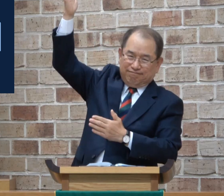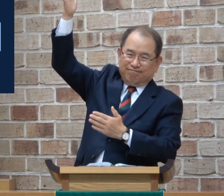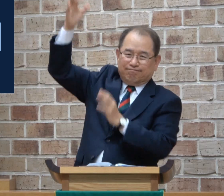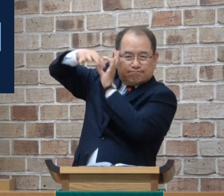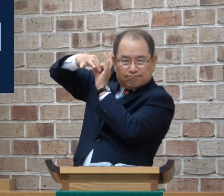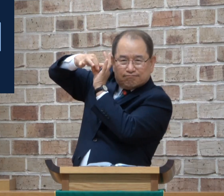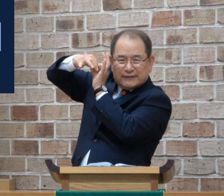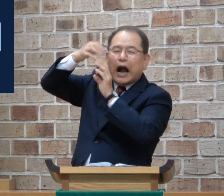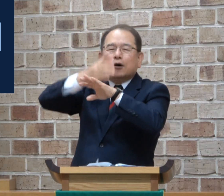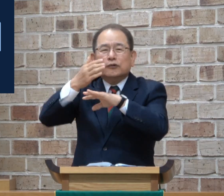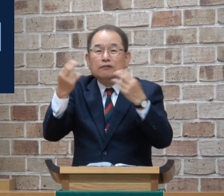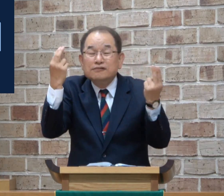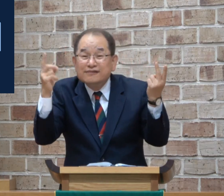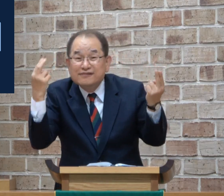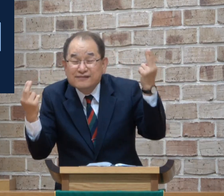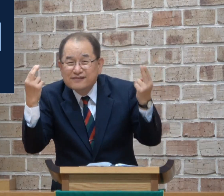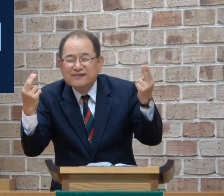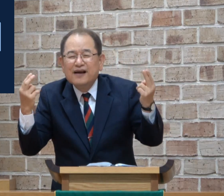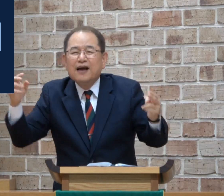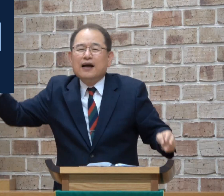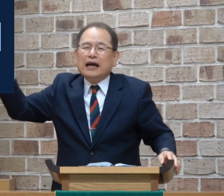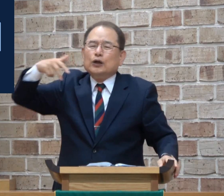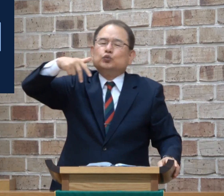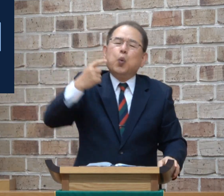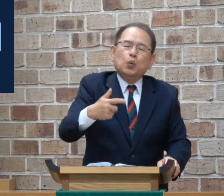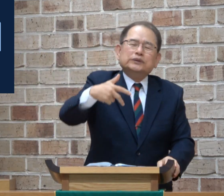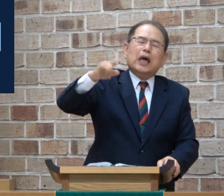가진 것과 내가 하나님의 자녀라는 것,